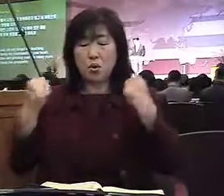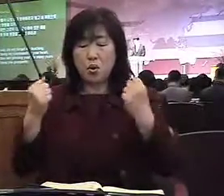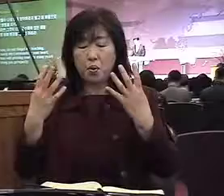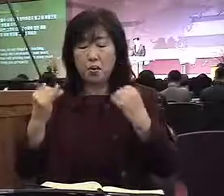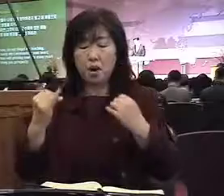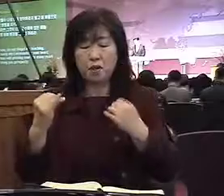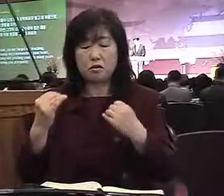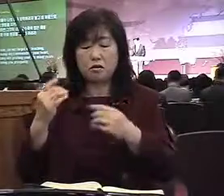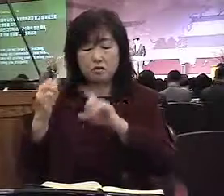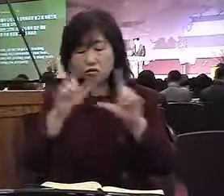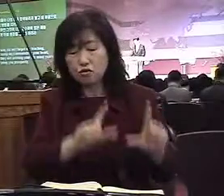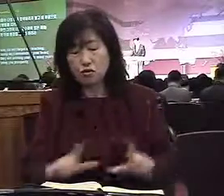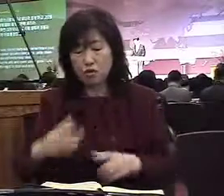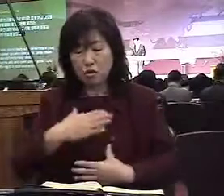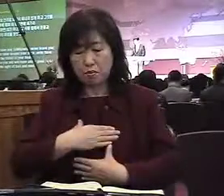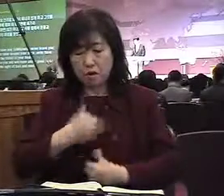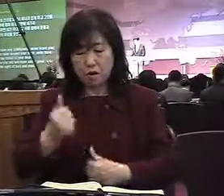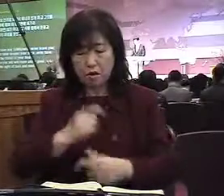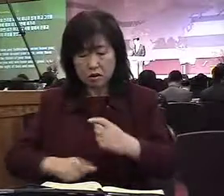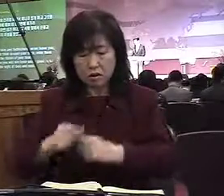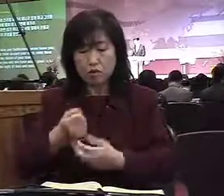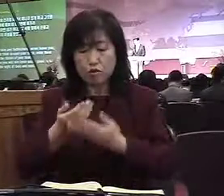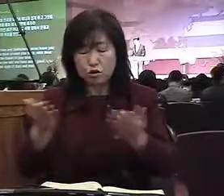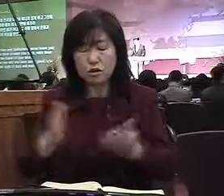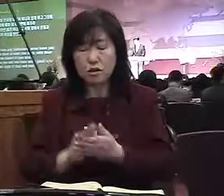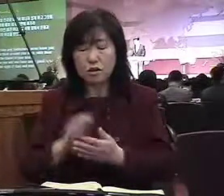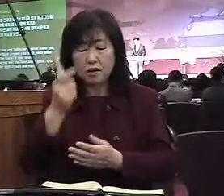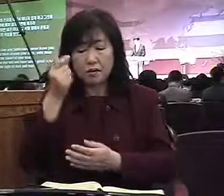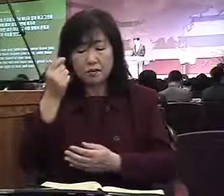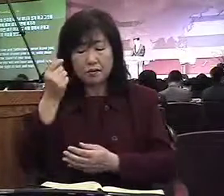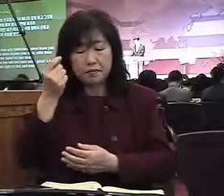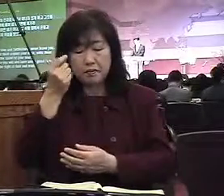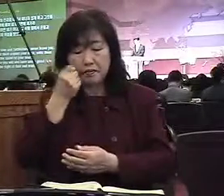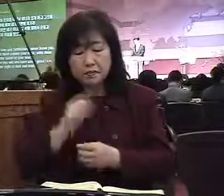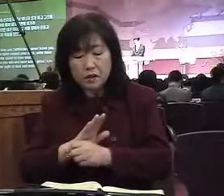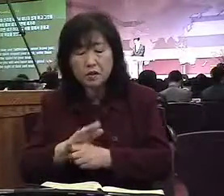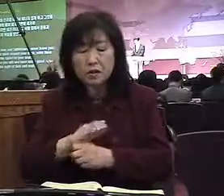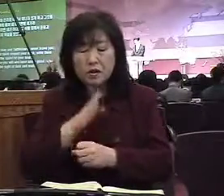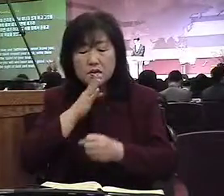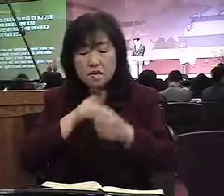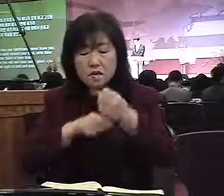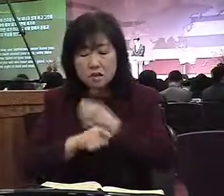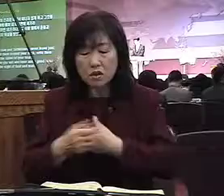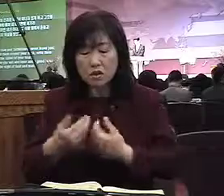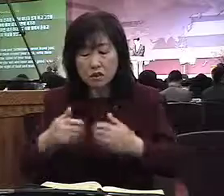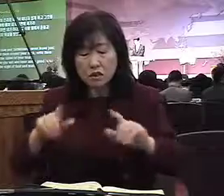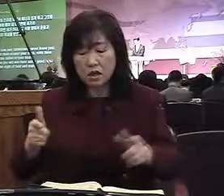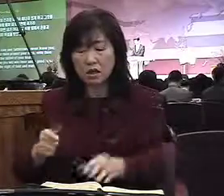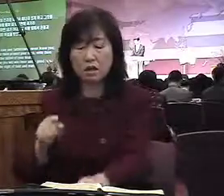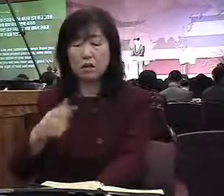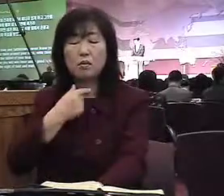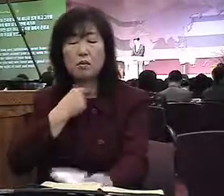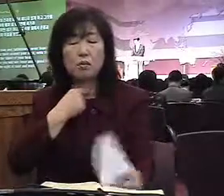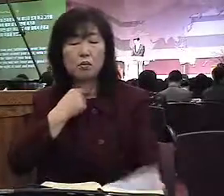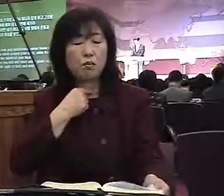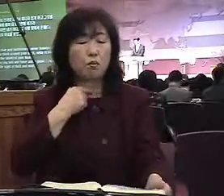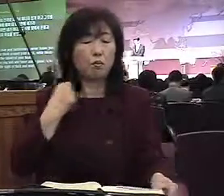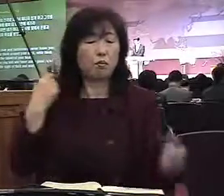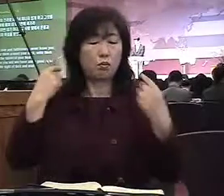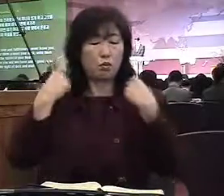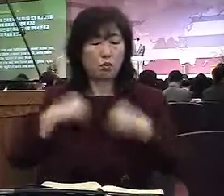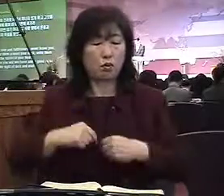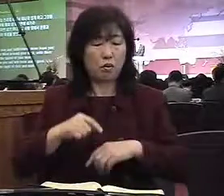애를 누리게 하며 평강을 더하게 하리라. 인저와 진리로 네게서 떠나지 않게 하고 그것을 내 목에 메어